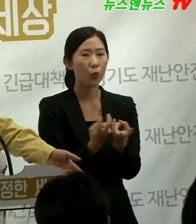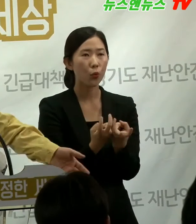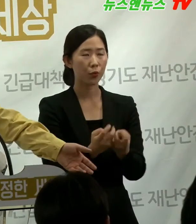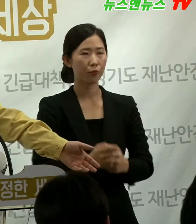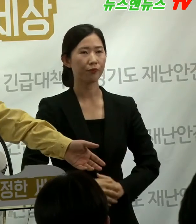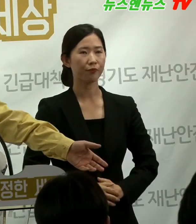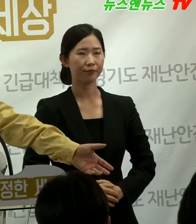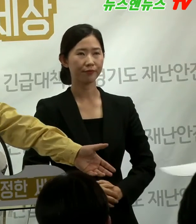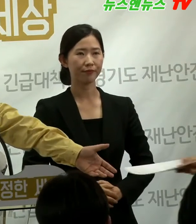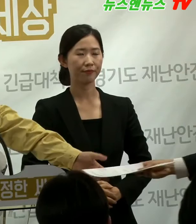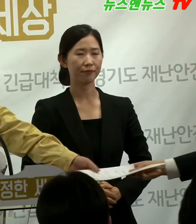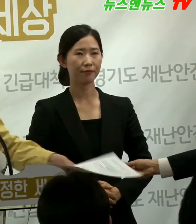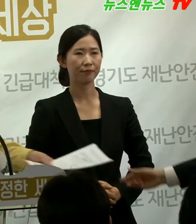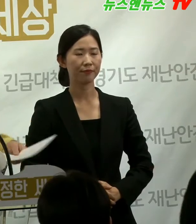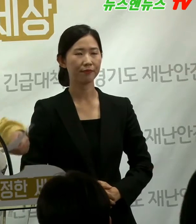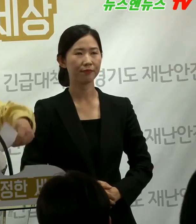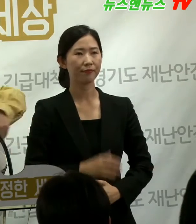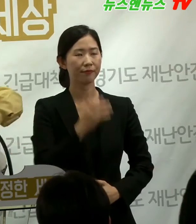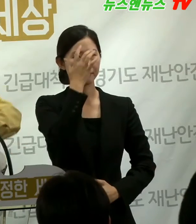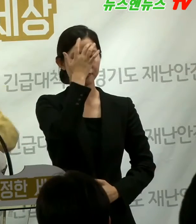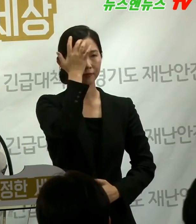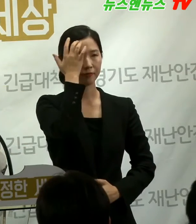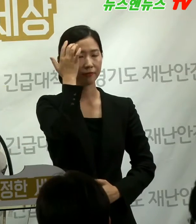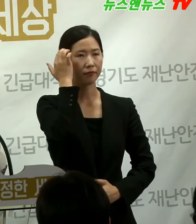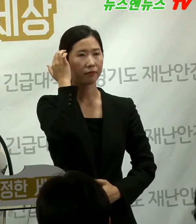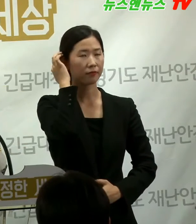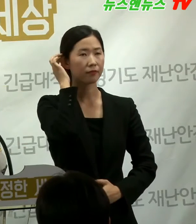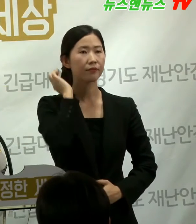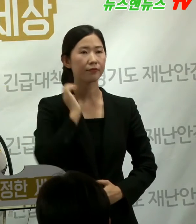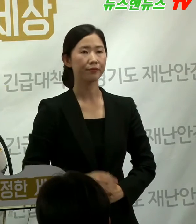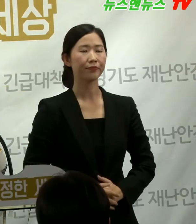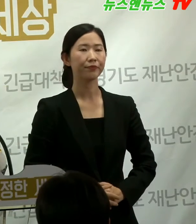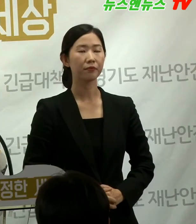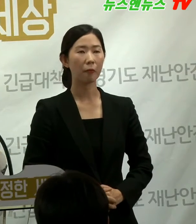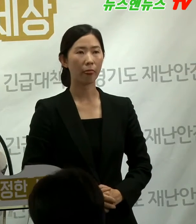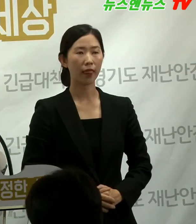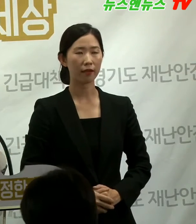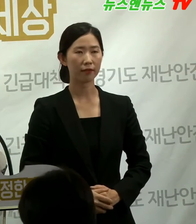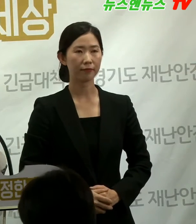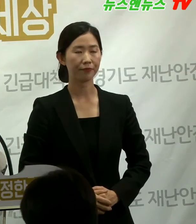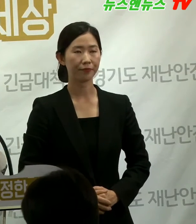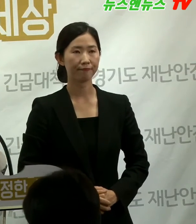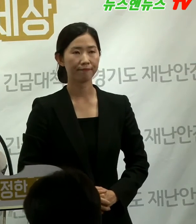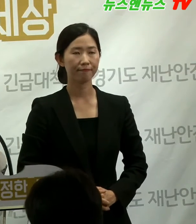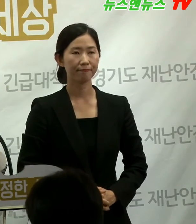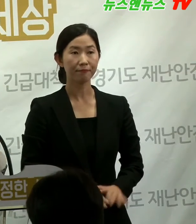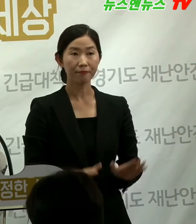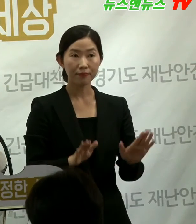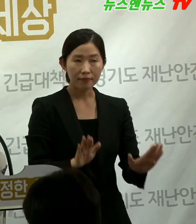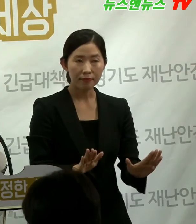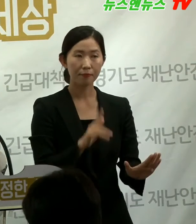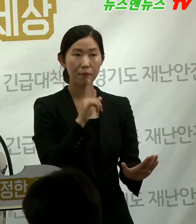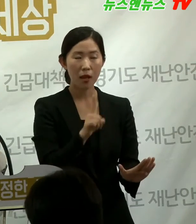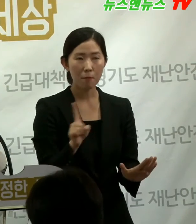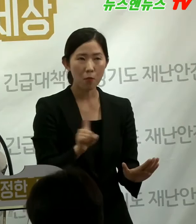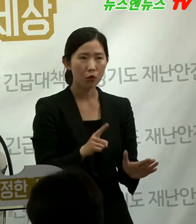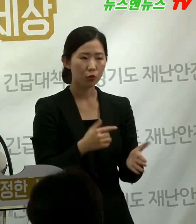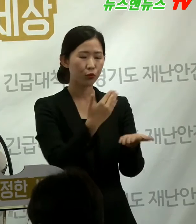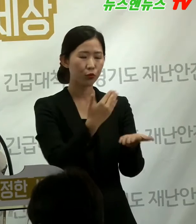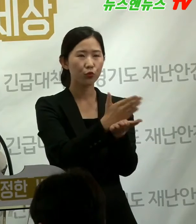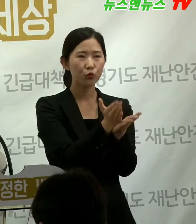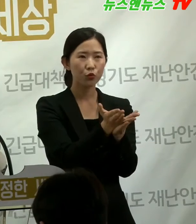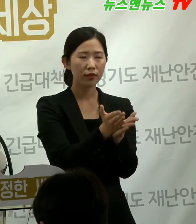제한 대상수는 잠깐 보겠습니다. 지금 현재로서는 아까 말씀드렸던 4개 업종에